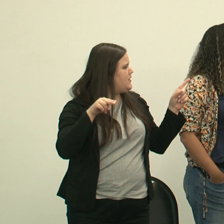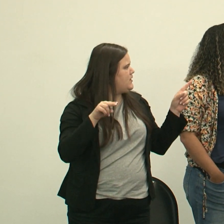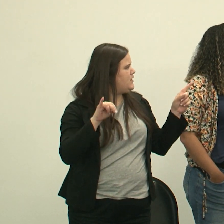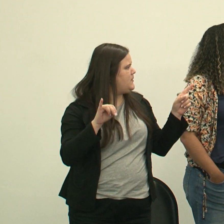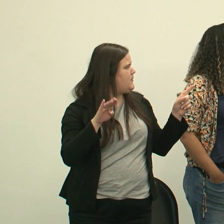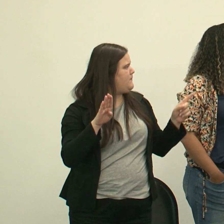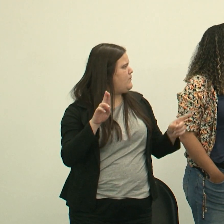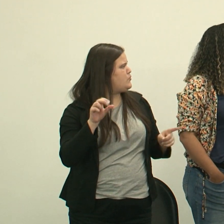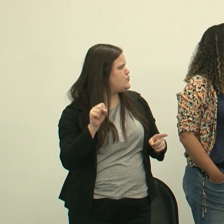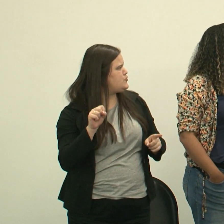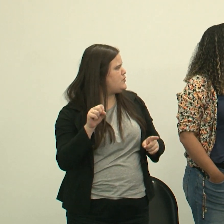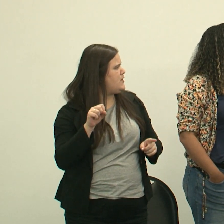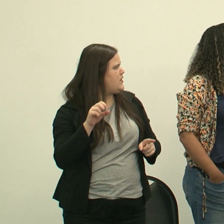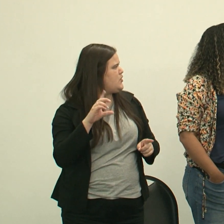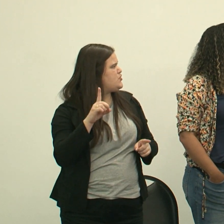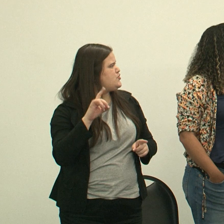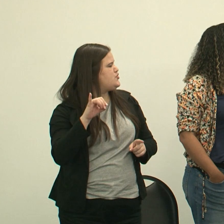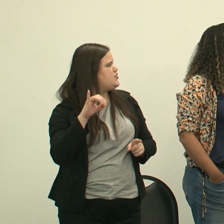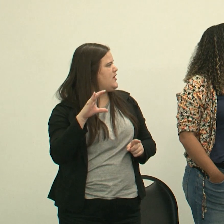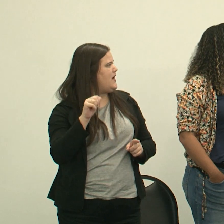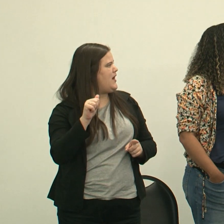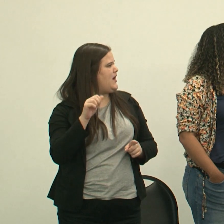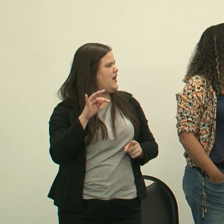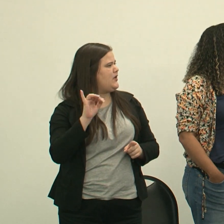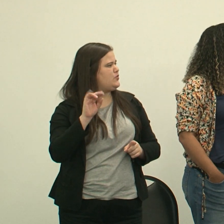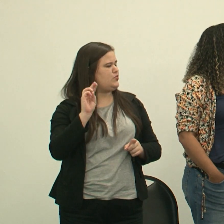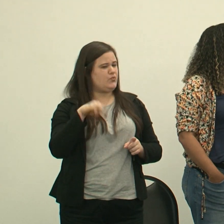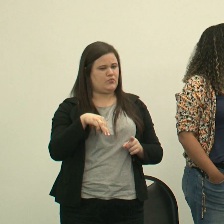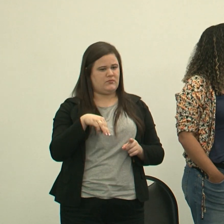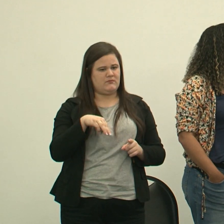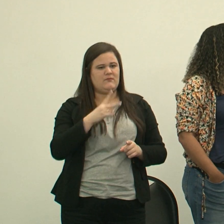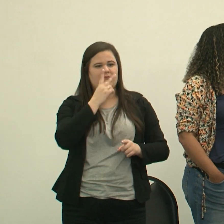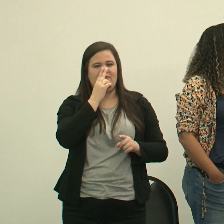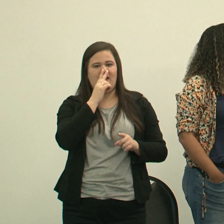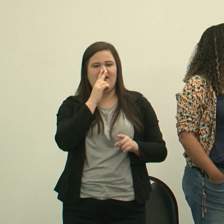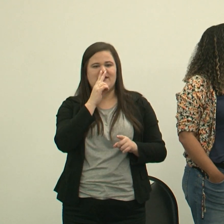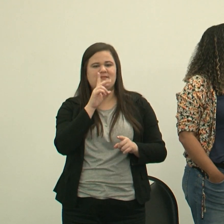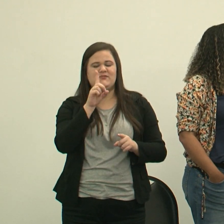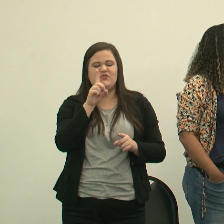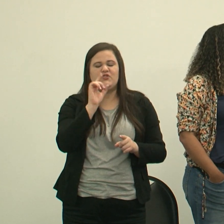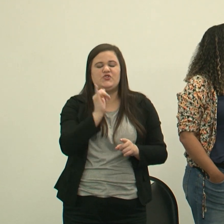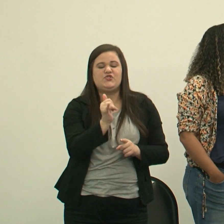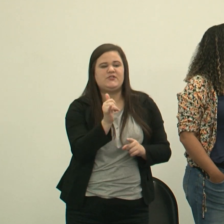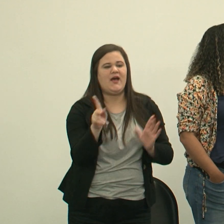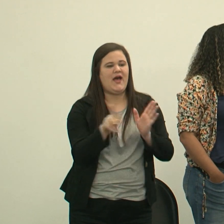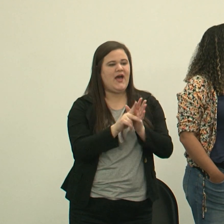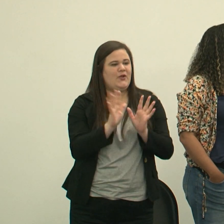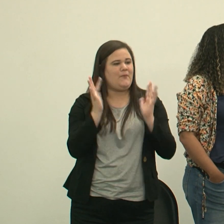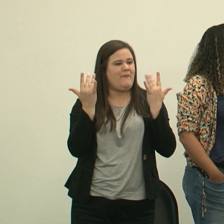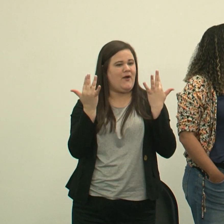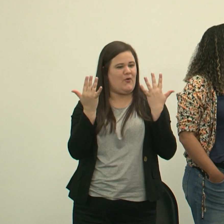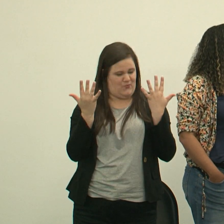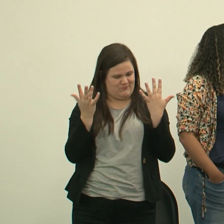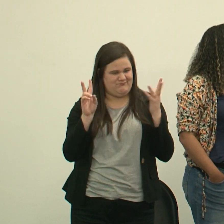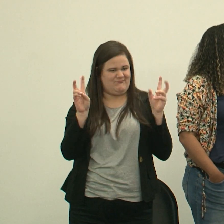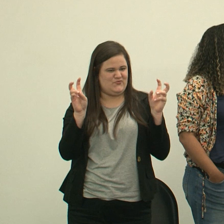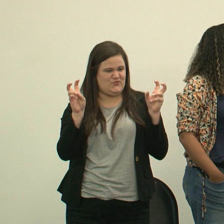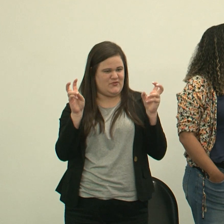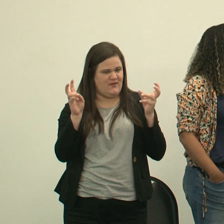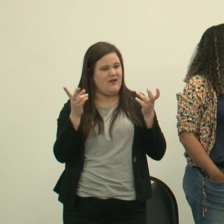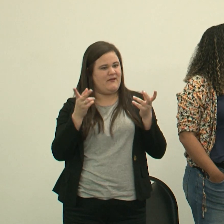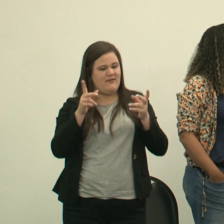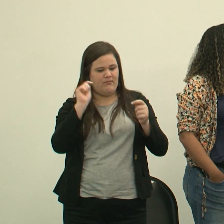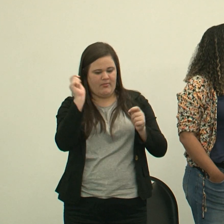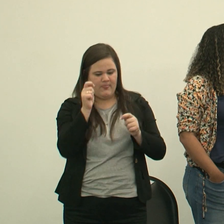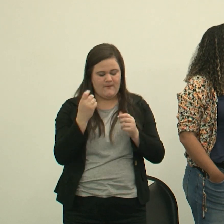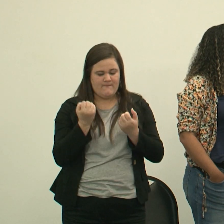dictatium, como se fosse um ditado das mãos, né, para que ele comece e aquilo ali é o feitiço para que o outro comece